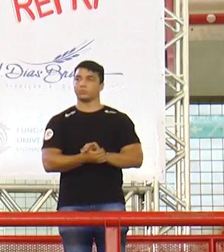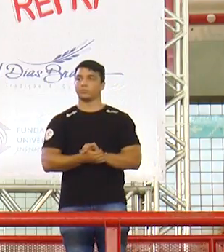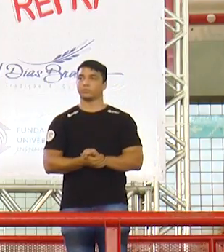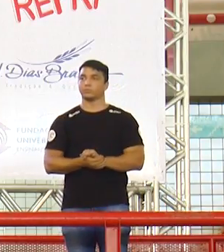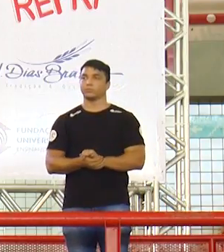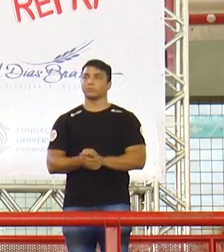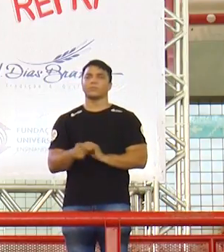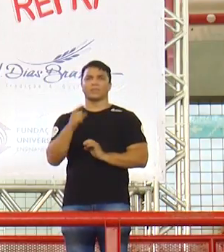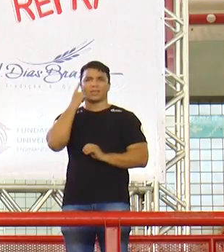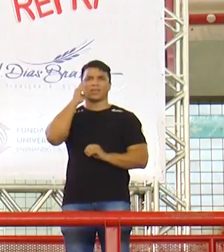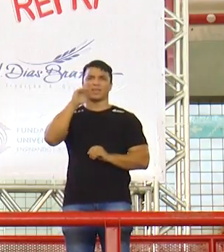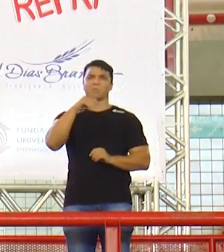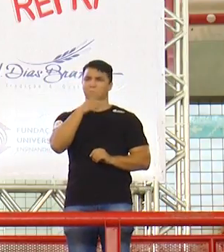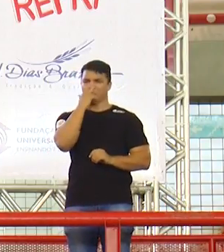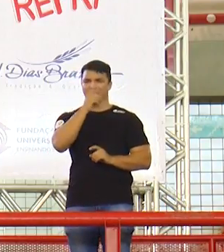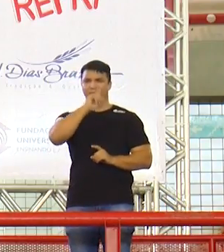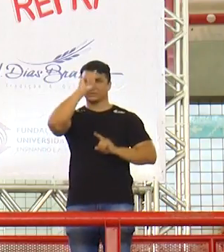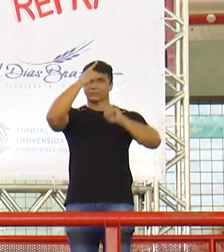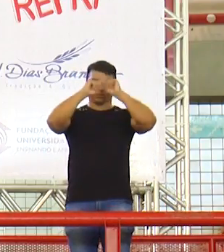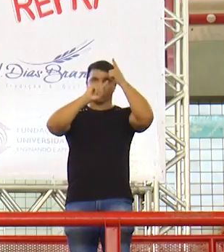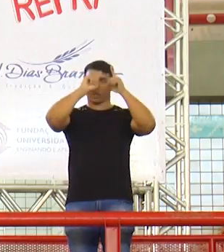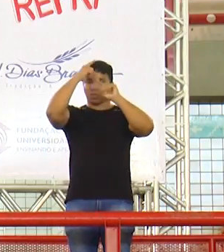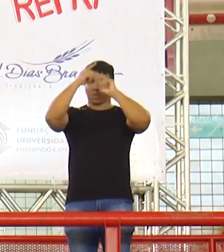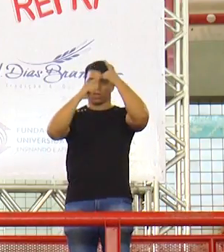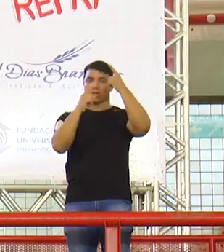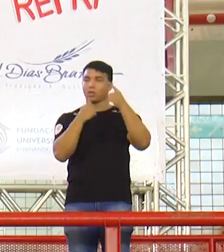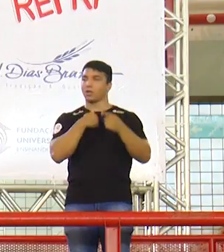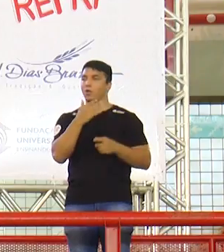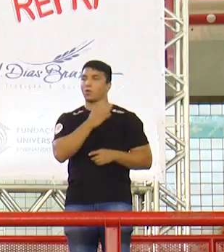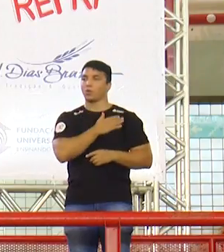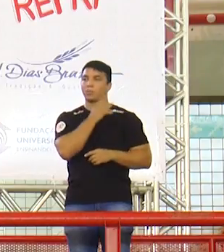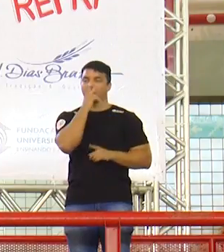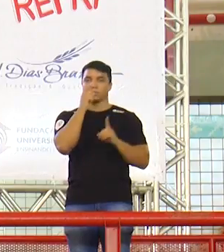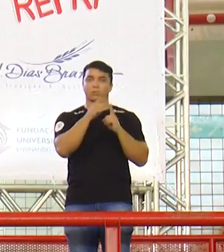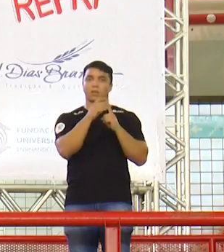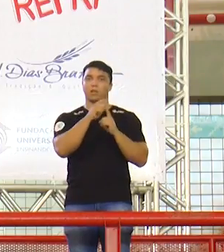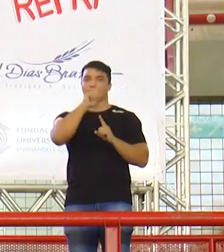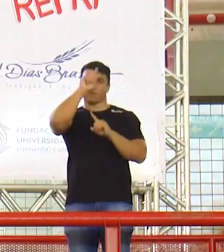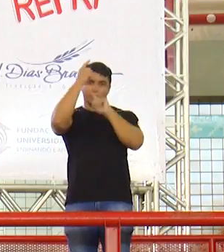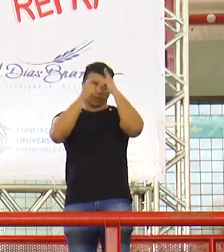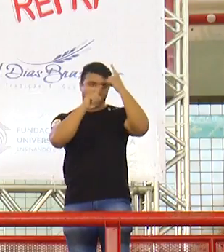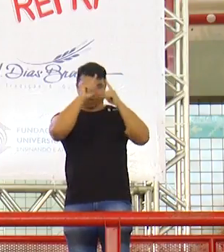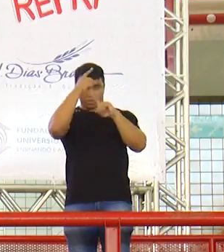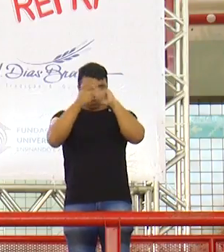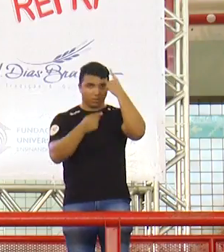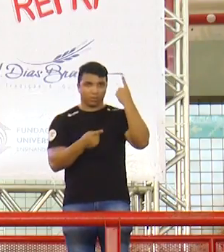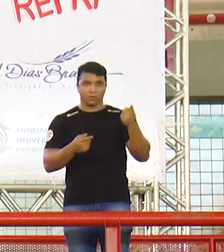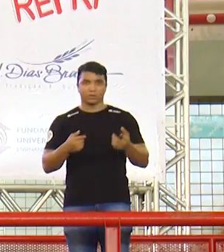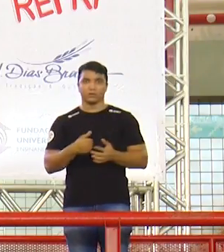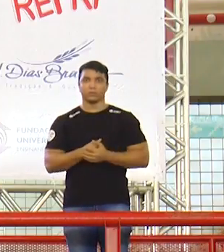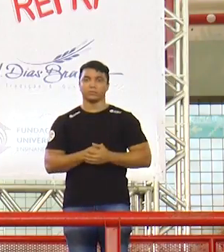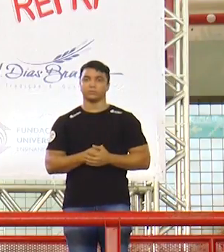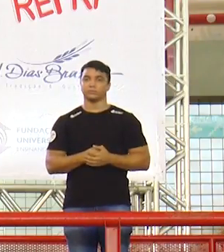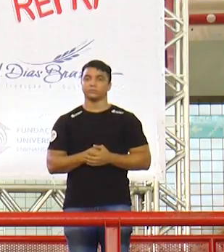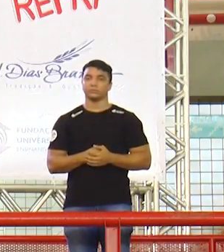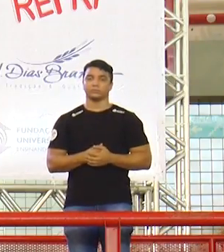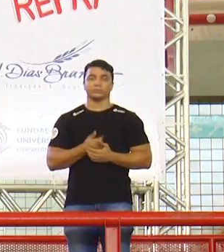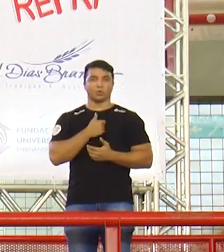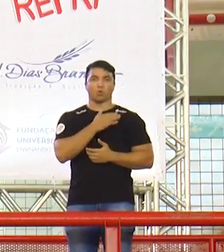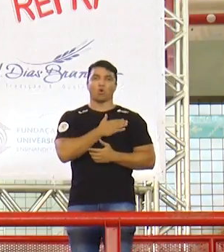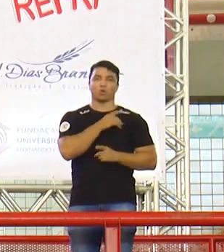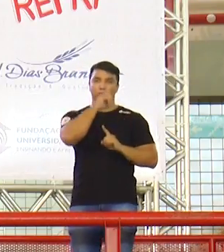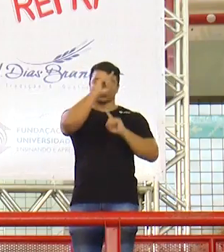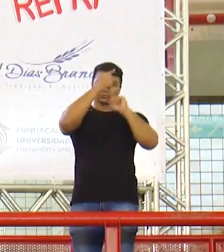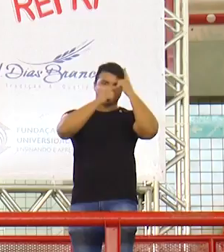Ei, mas nós inventamos muita coisa também, hein? Eu gosto muito de inventar palavras. Você gosta de inventar palavra? Eu gosto de inventar